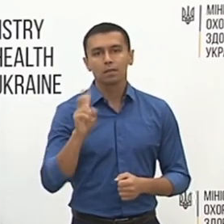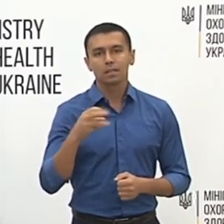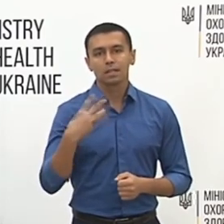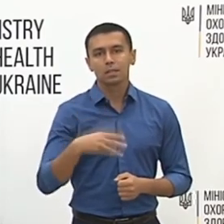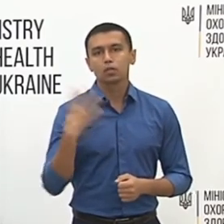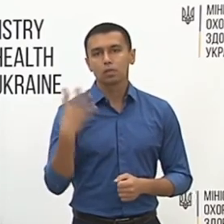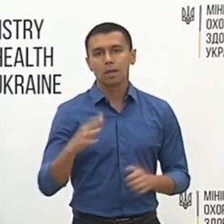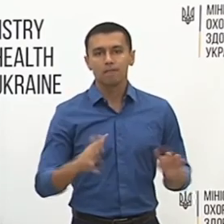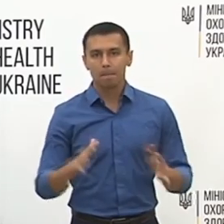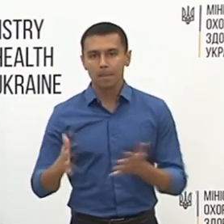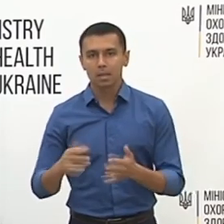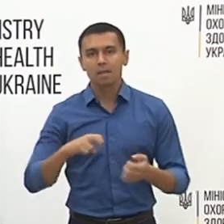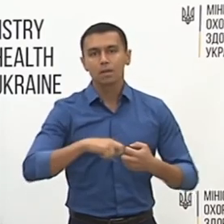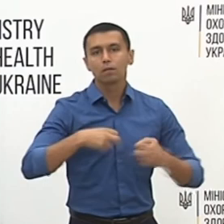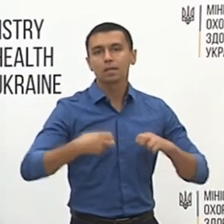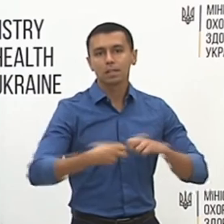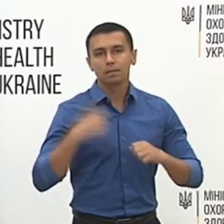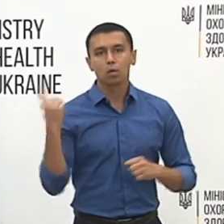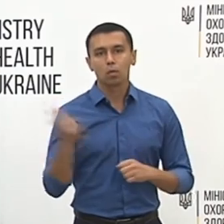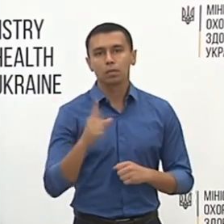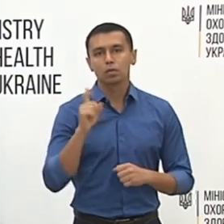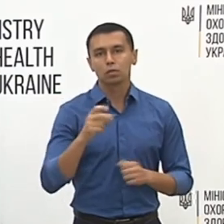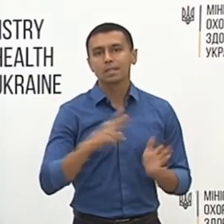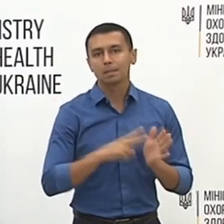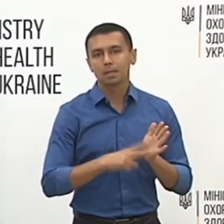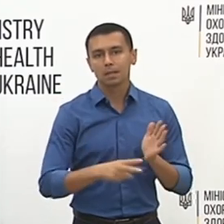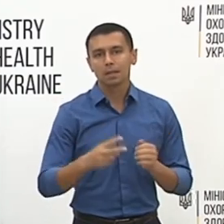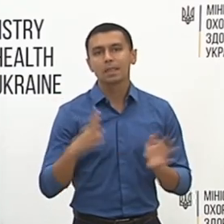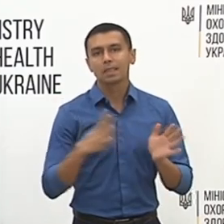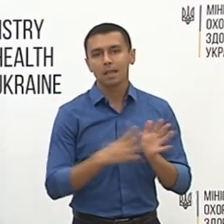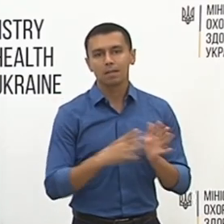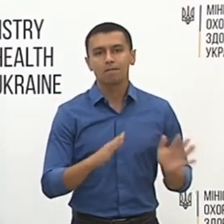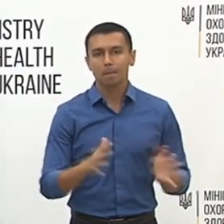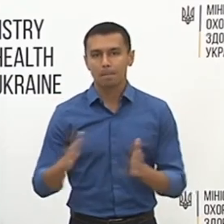234 випадки. Івано-Франківська область – 179 випадків.